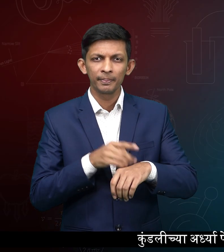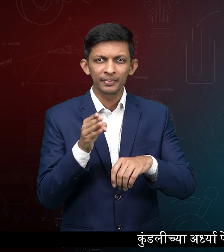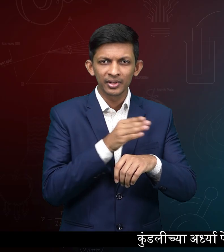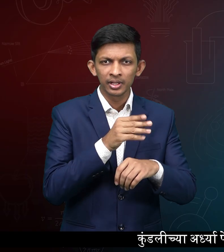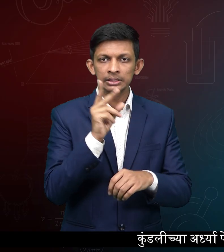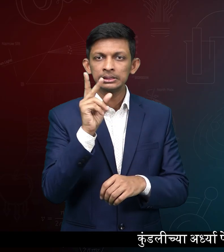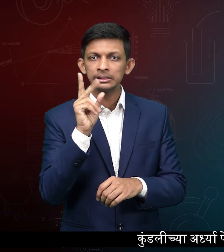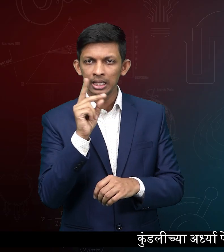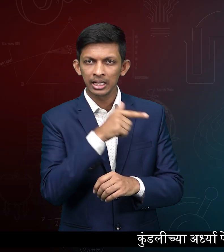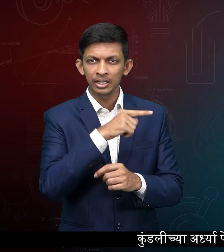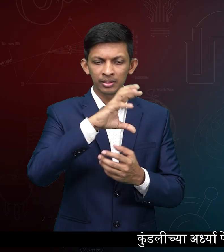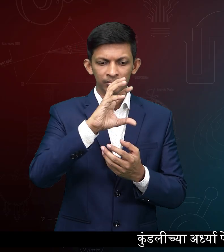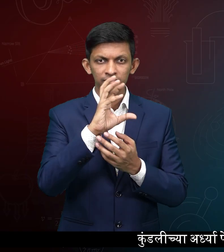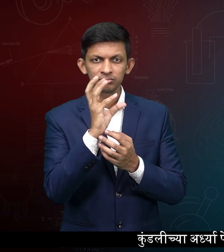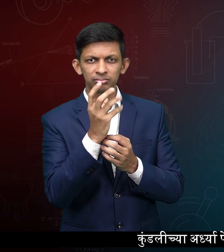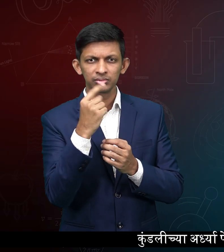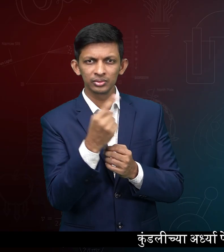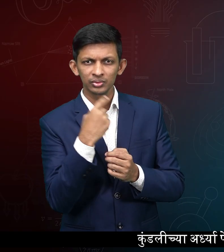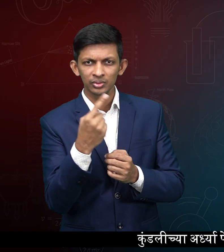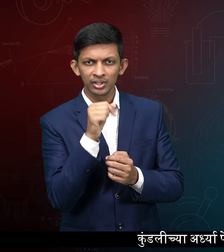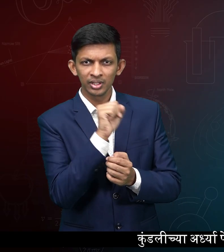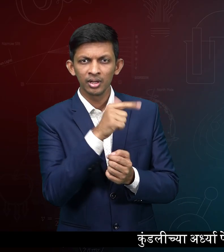कुंडलीच्या अर्ध्या फेऱ्यानंतर प्रवाहाची दिशा DCBA होते